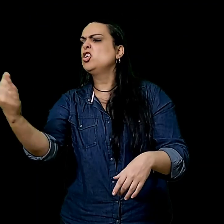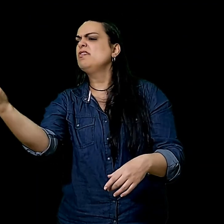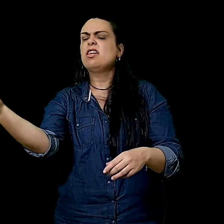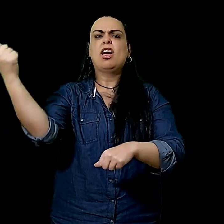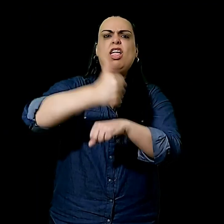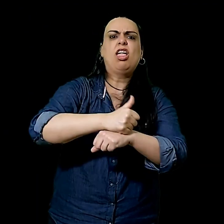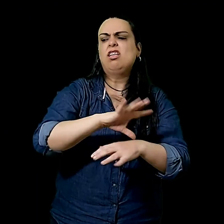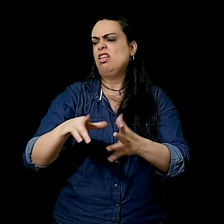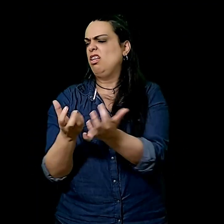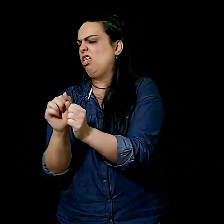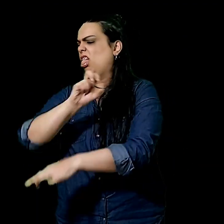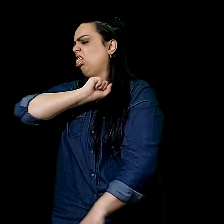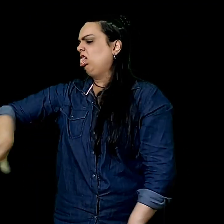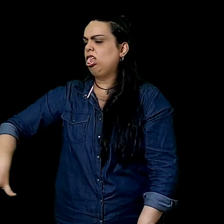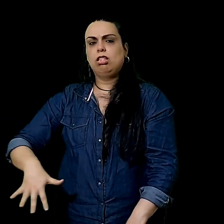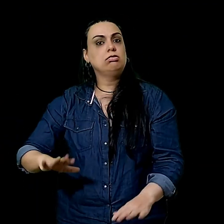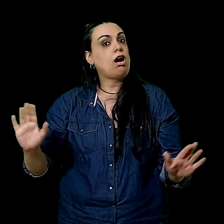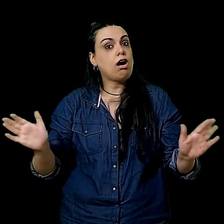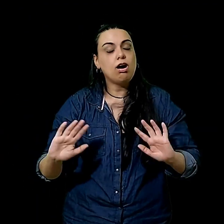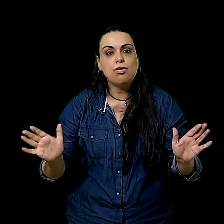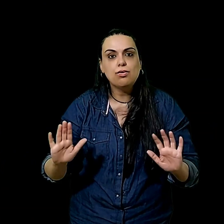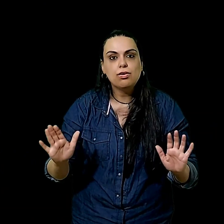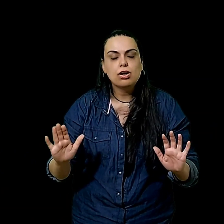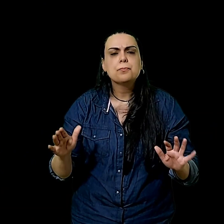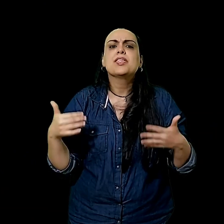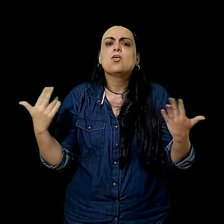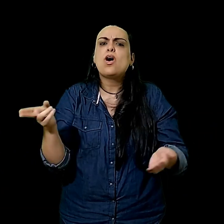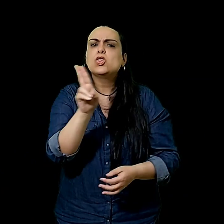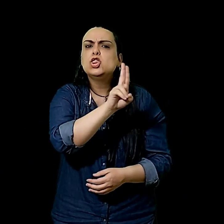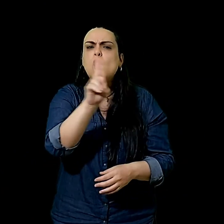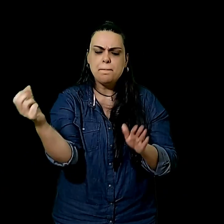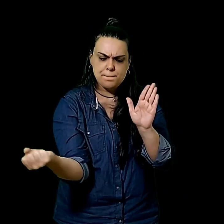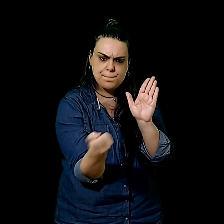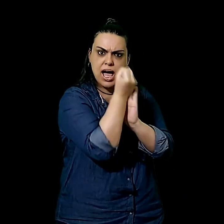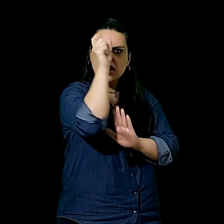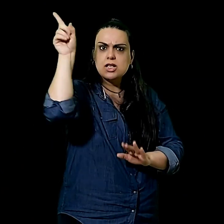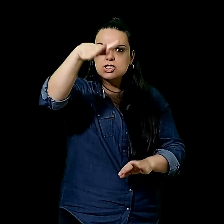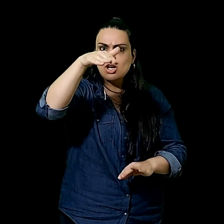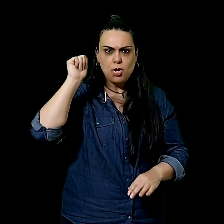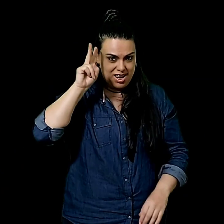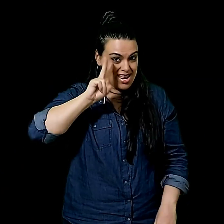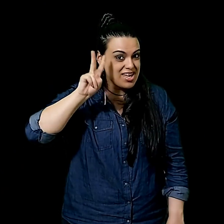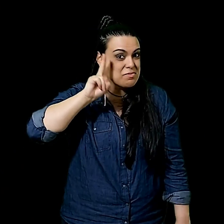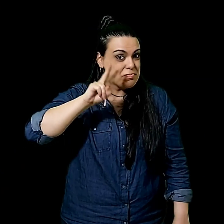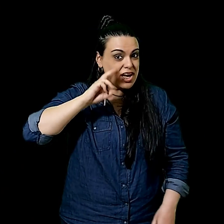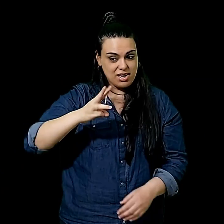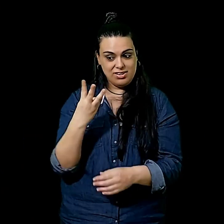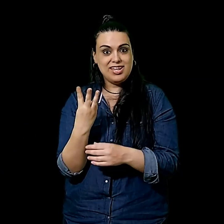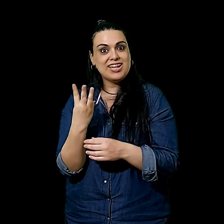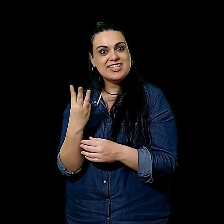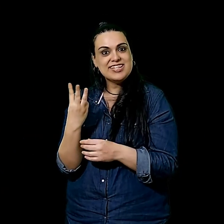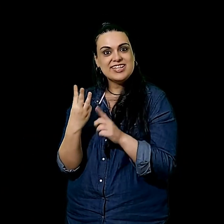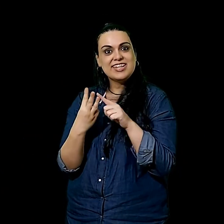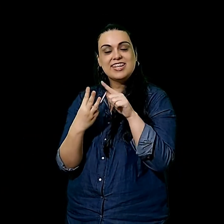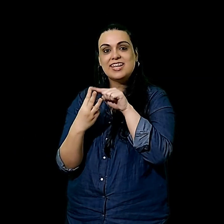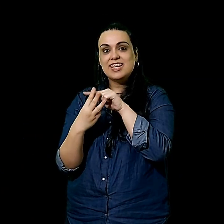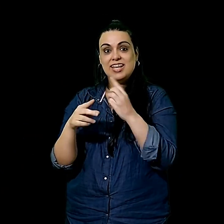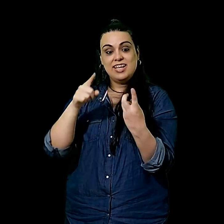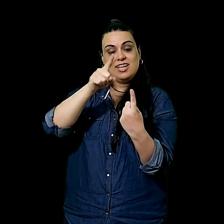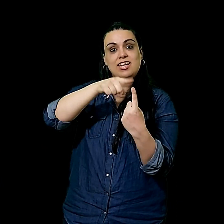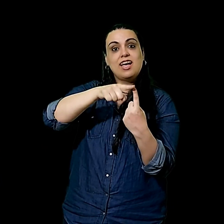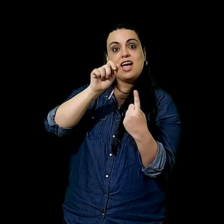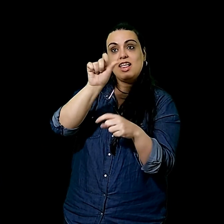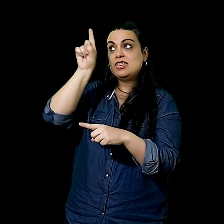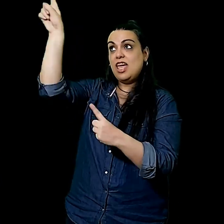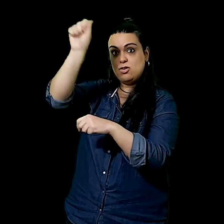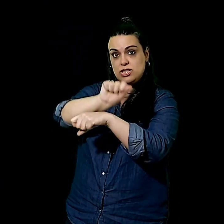chama? Nós abordamos isso. Qual é o nome, o memorial de quem te chamou? Lembra daquele tripé? Do tripé? Deus de